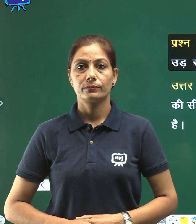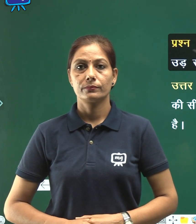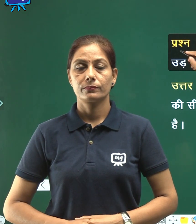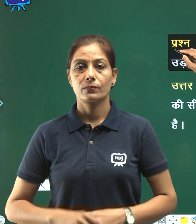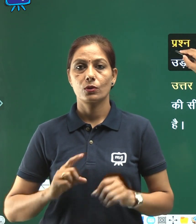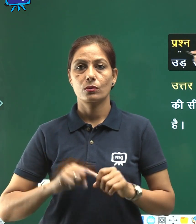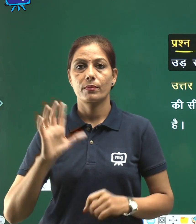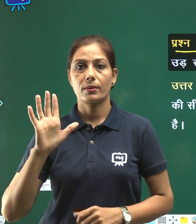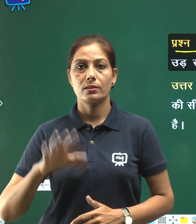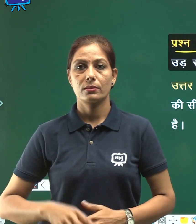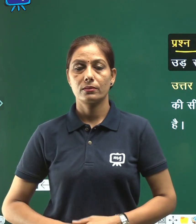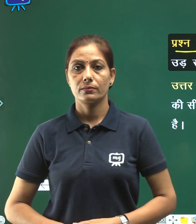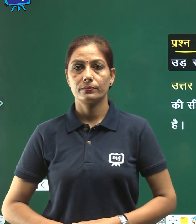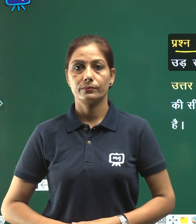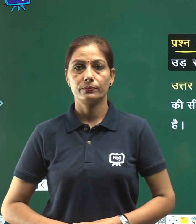प्रश्न 5,